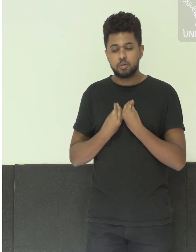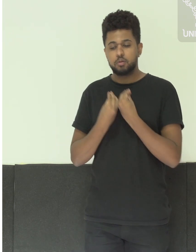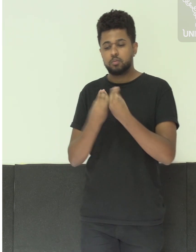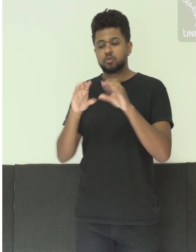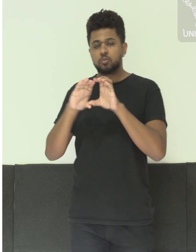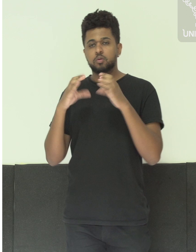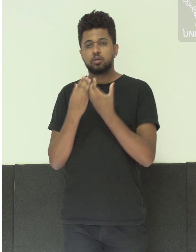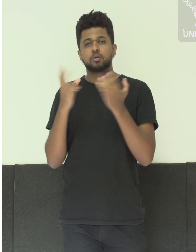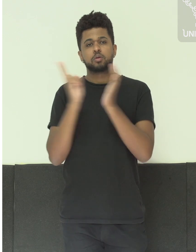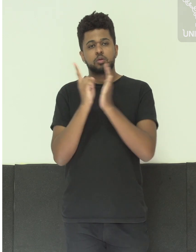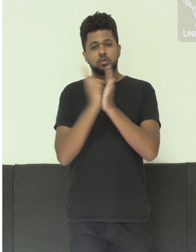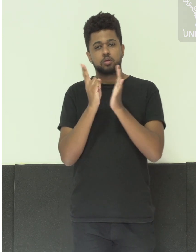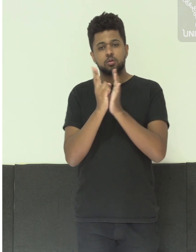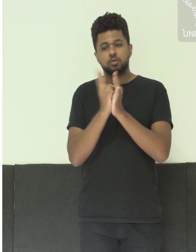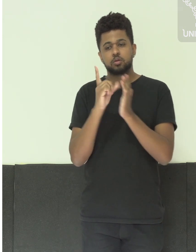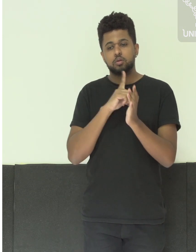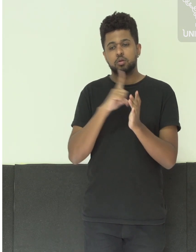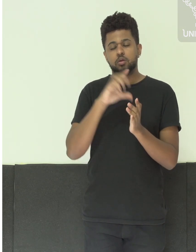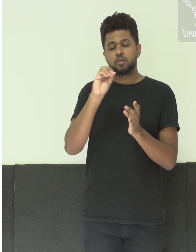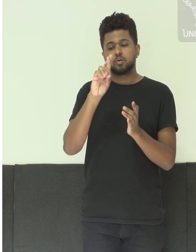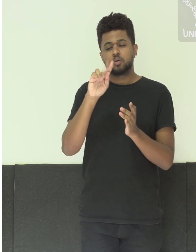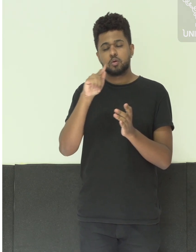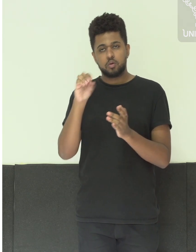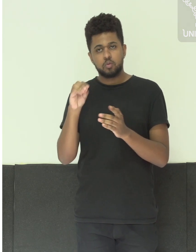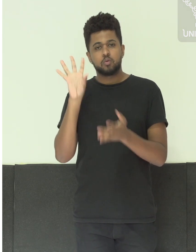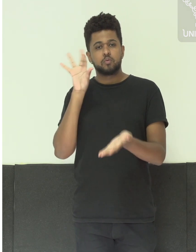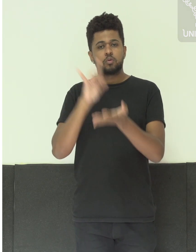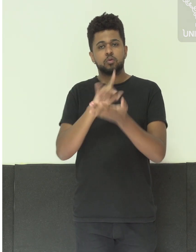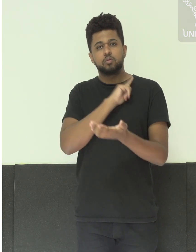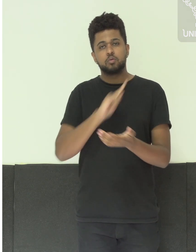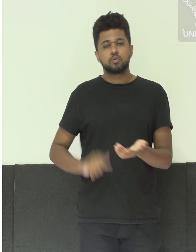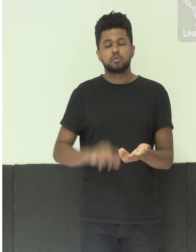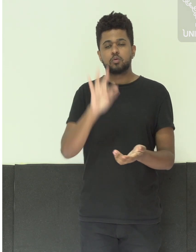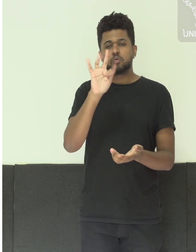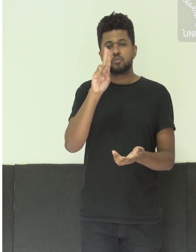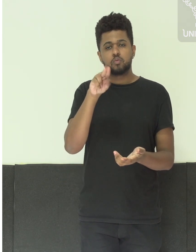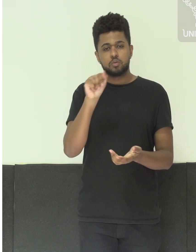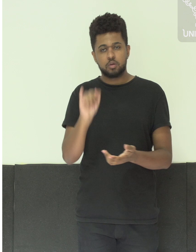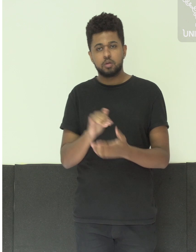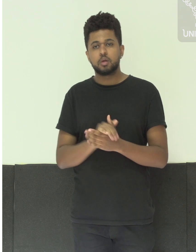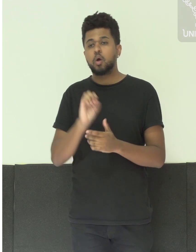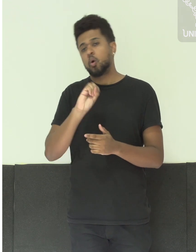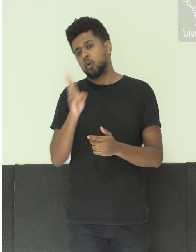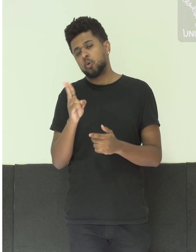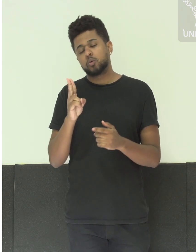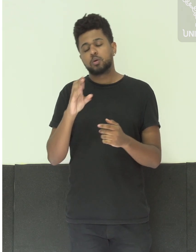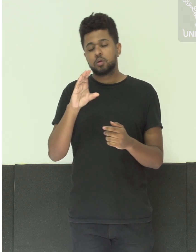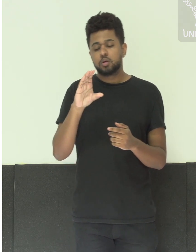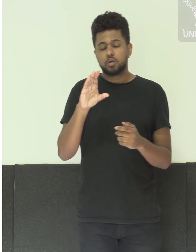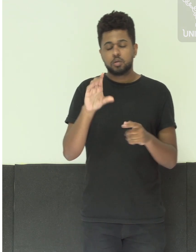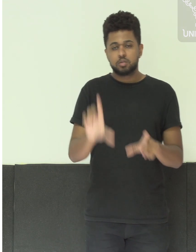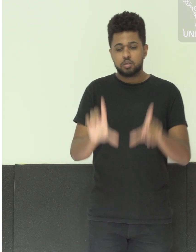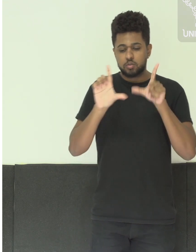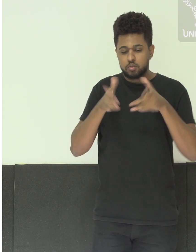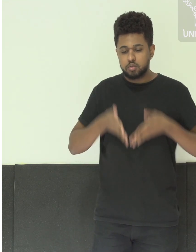comunidade indígena expedidos por órgão oficial do governo, FUNAI, ou certidão de